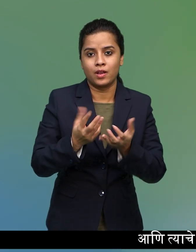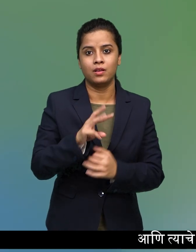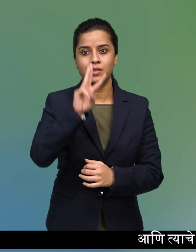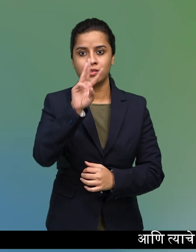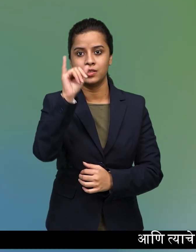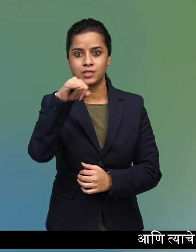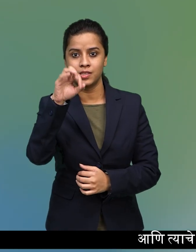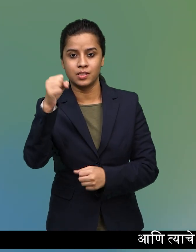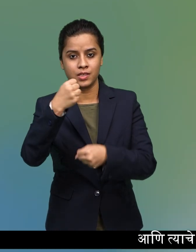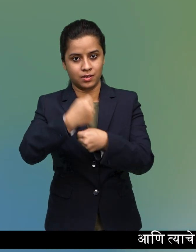ग्रॅम असते.